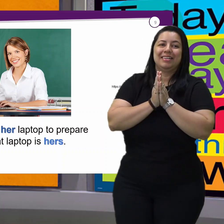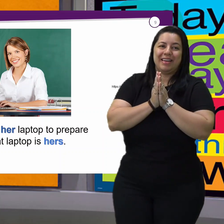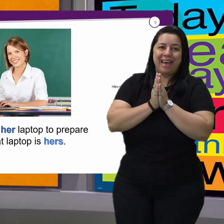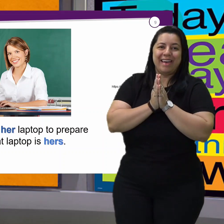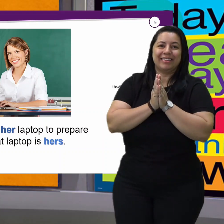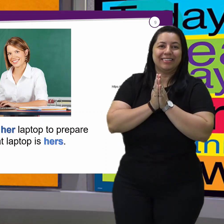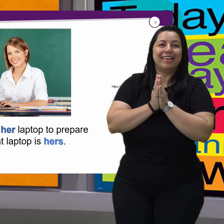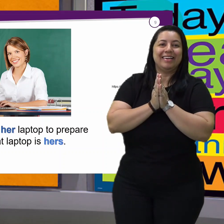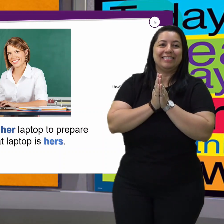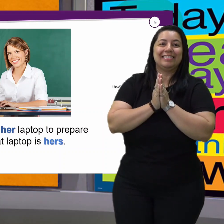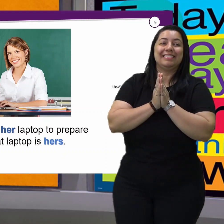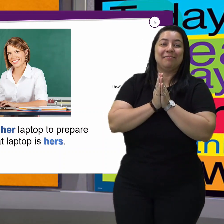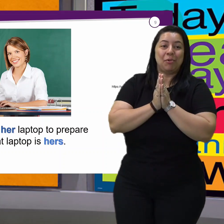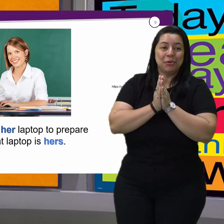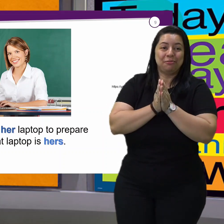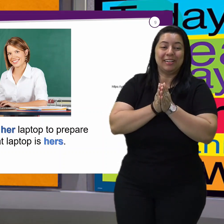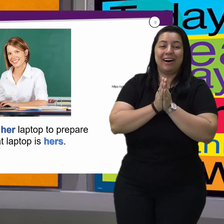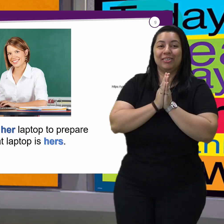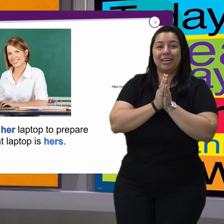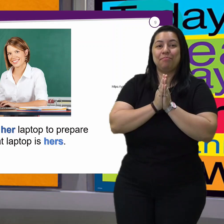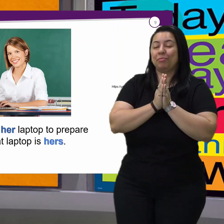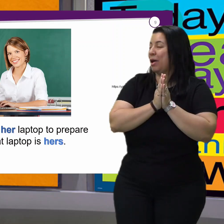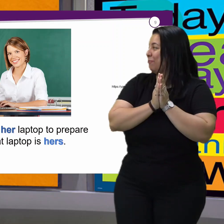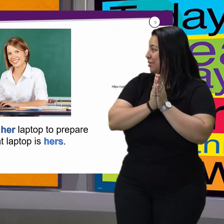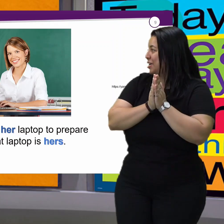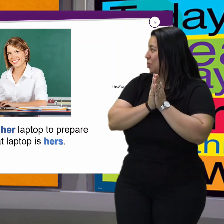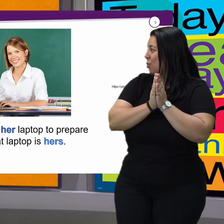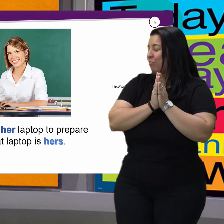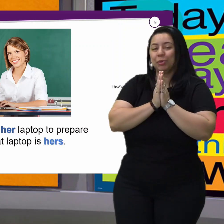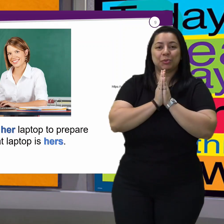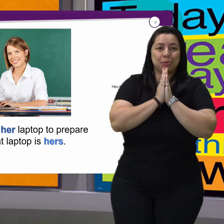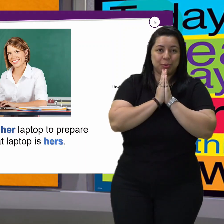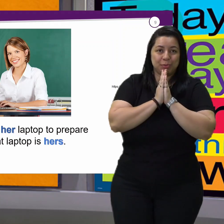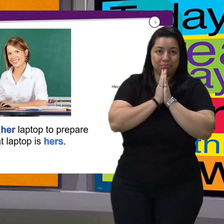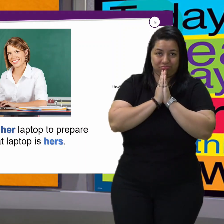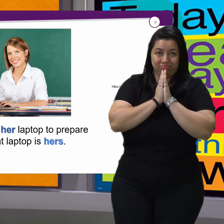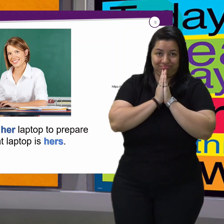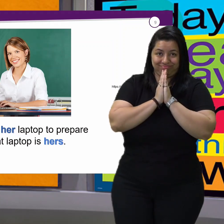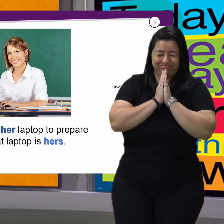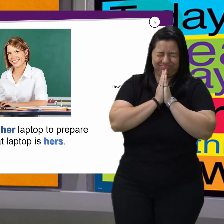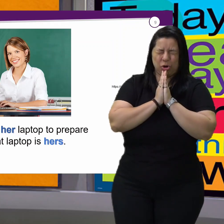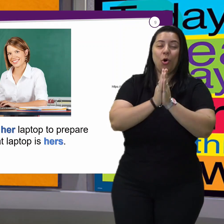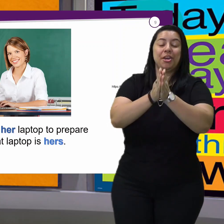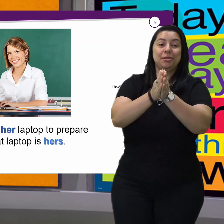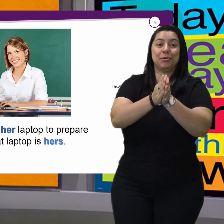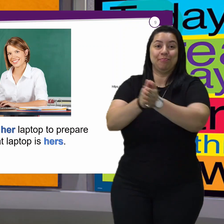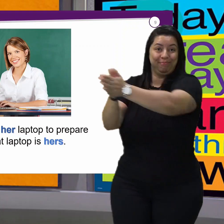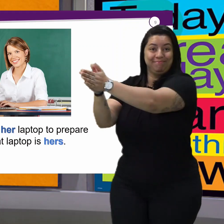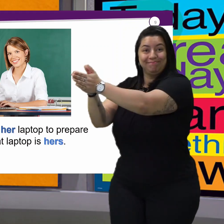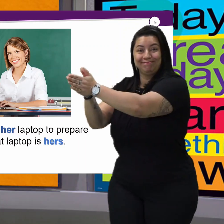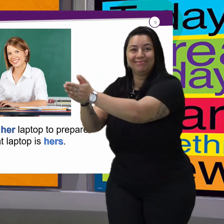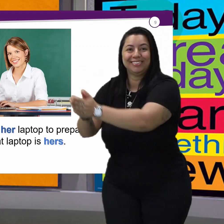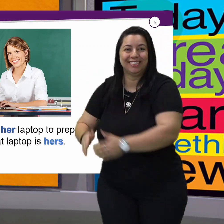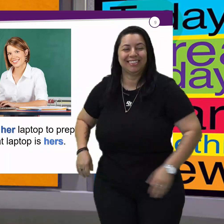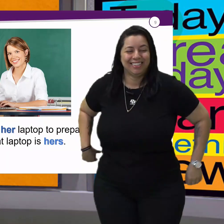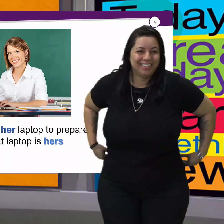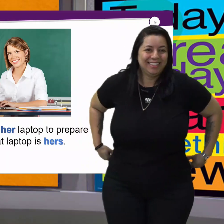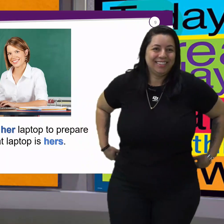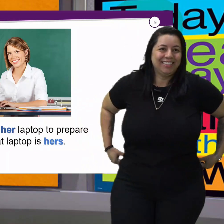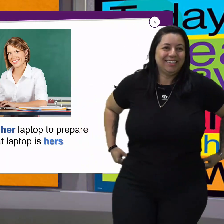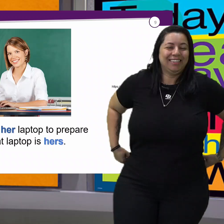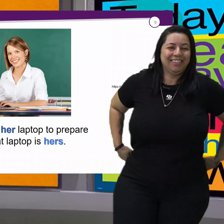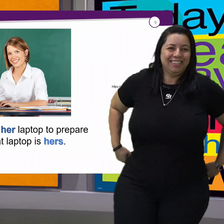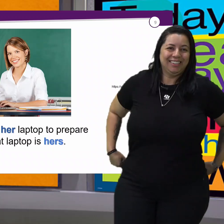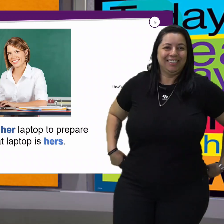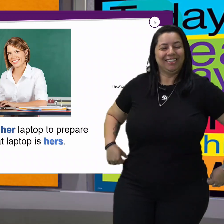ainda. A gente tem até um ponto final. Ponto final, né? Na verdade, é um ponto... Final, ponto final, modo de